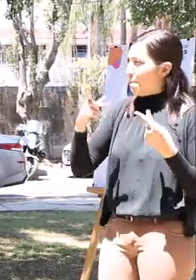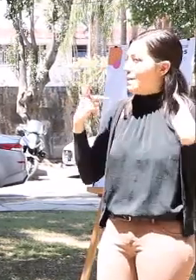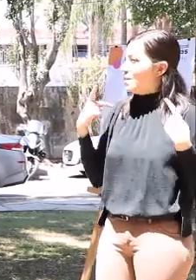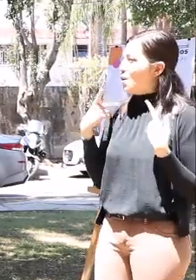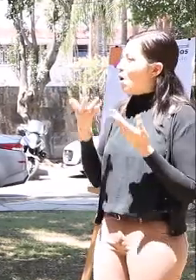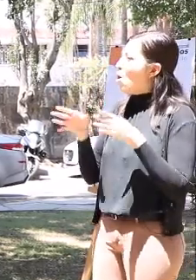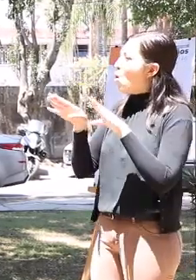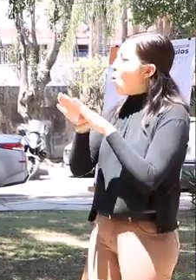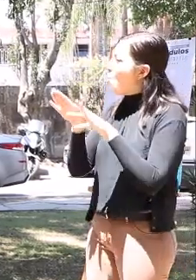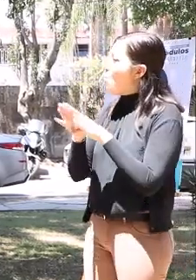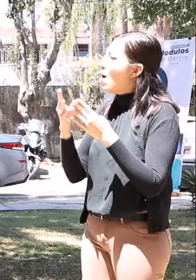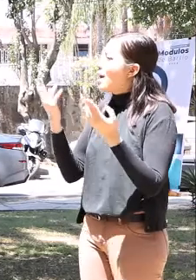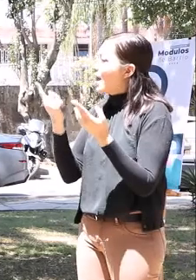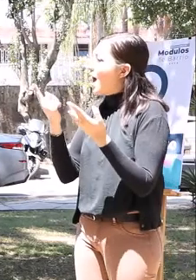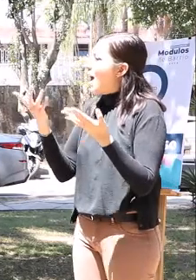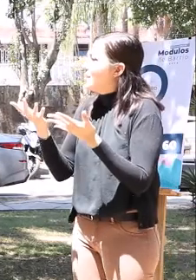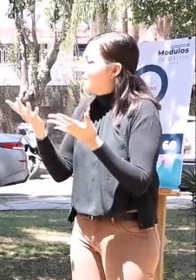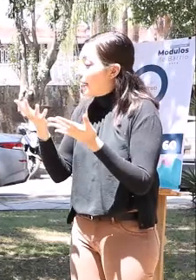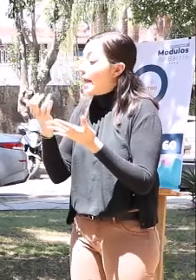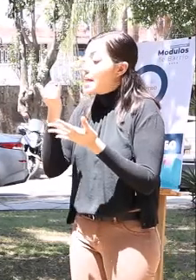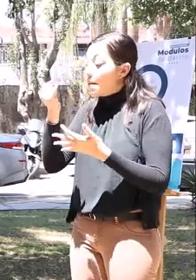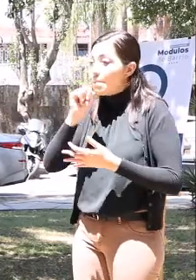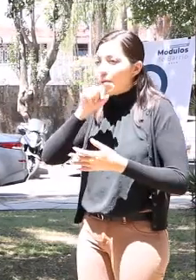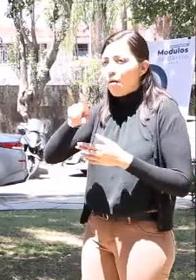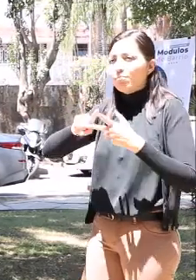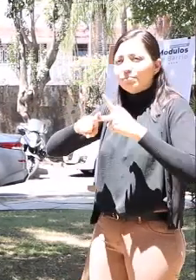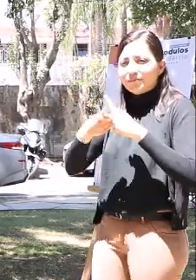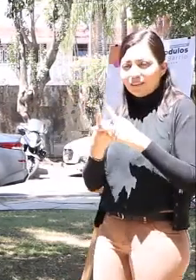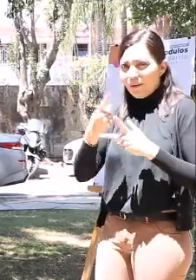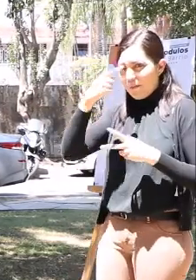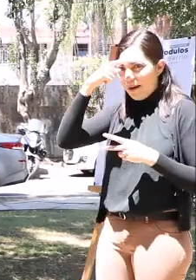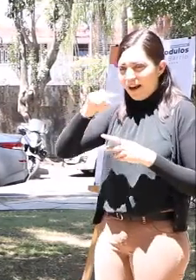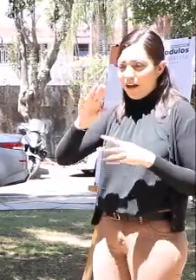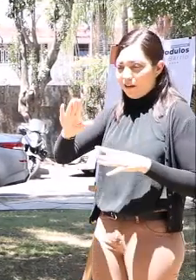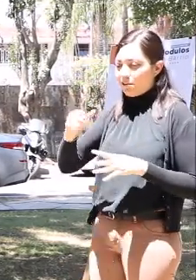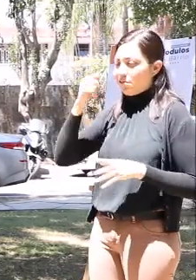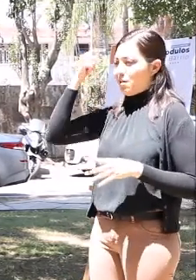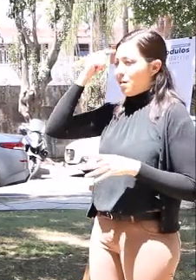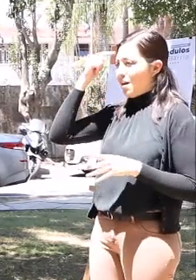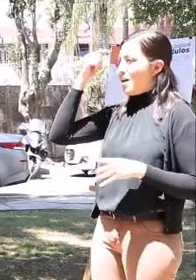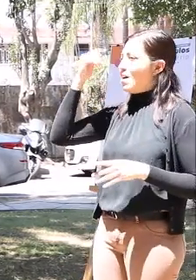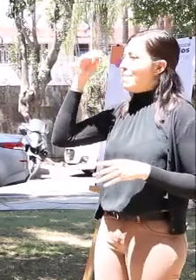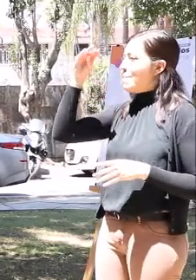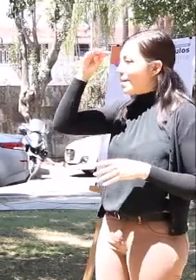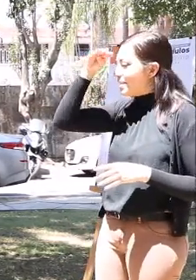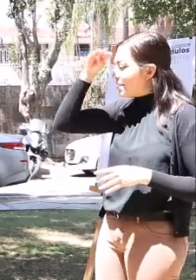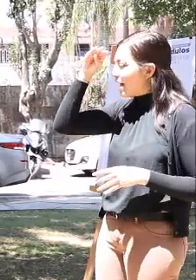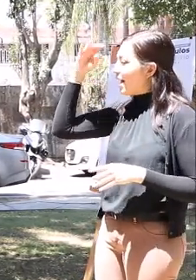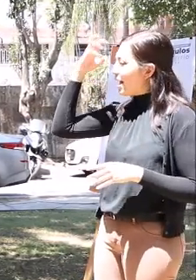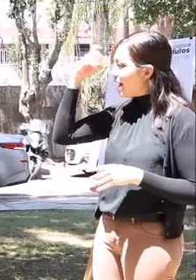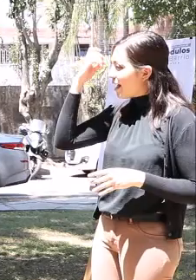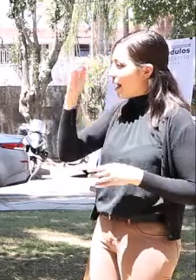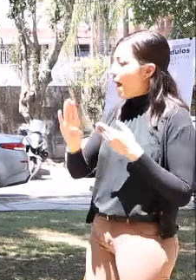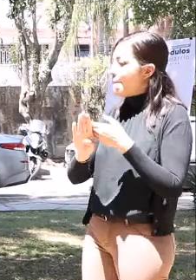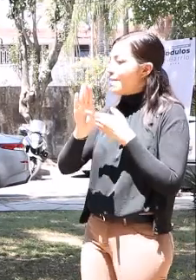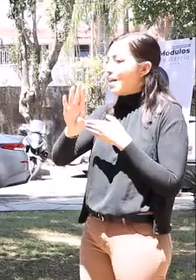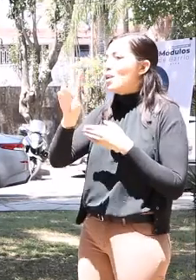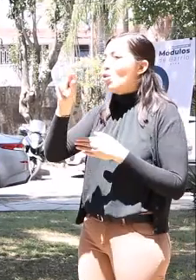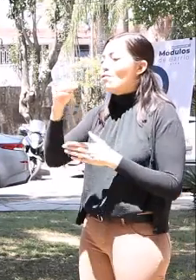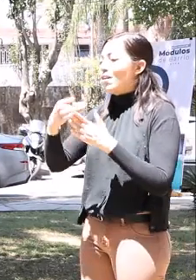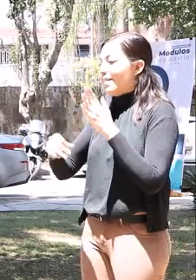se trata todas las faltas administrativas. Empecemos en un nivel de concientización para evitar violentar el